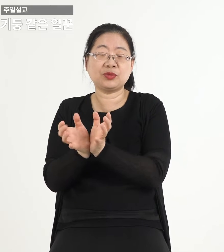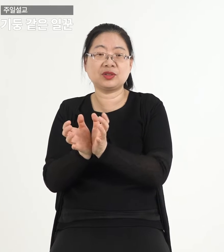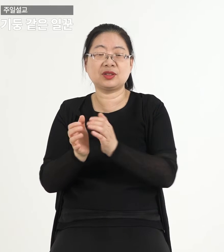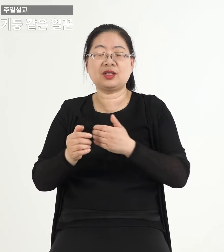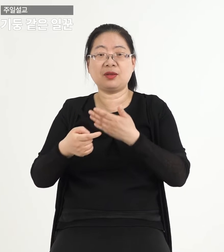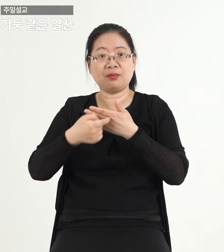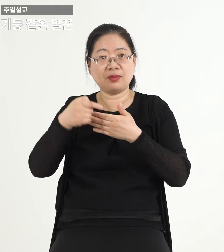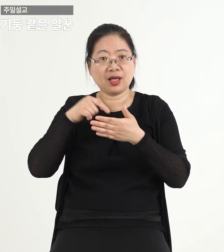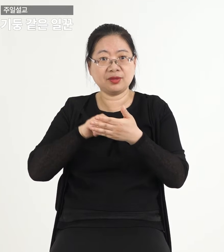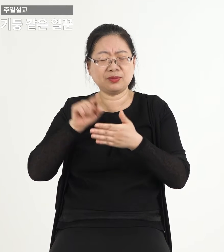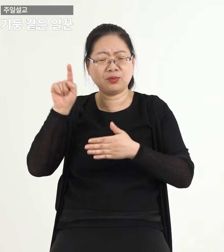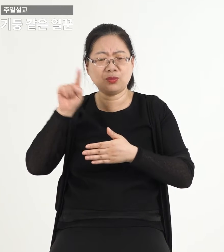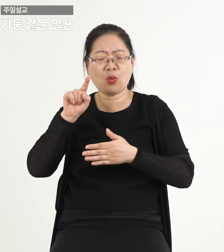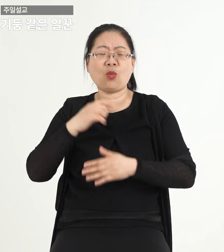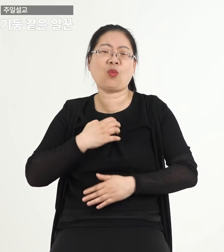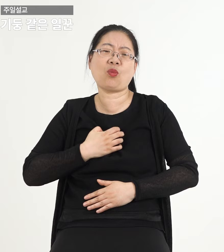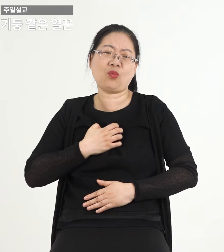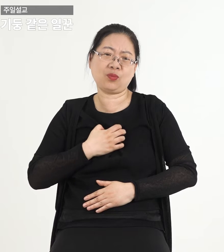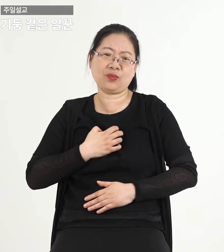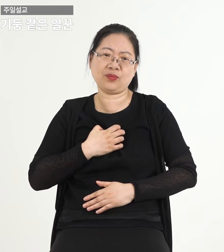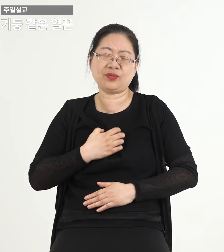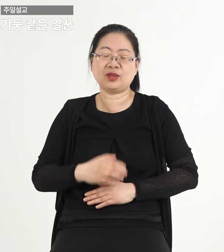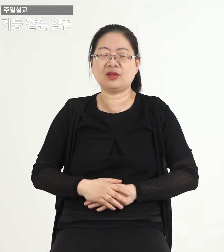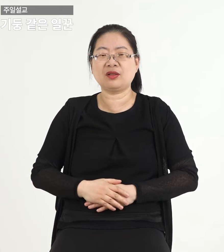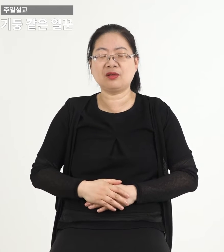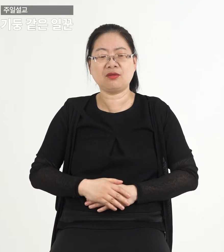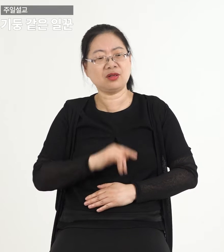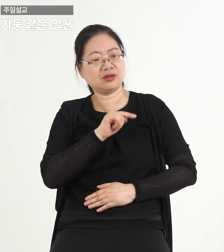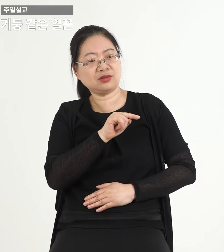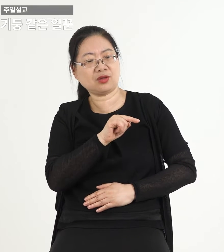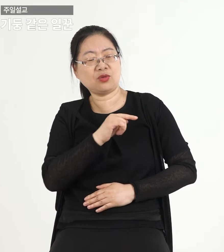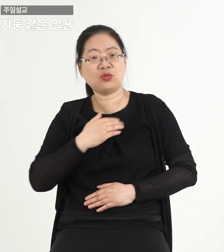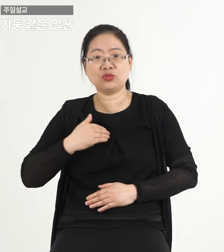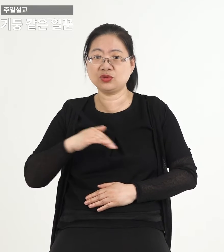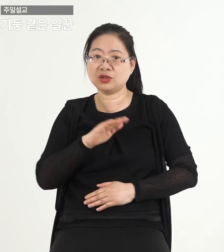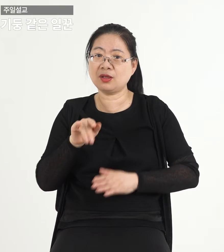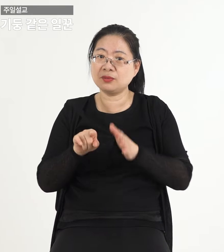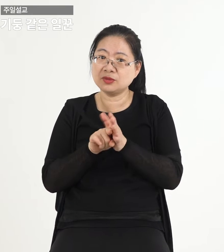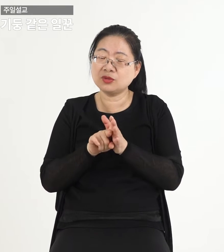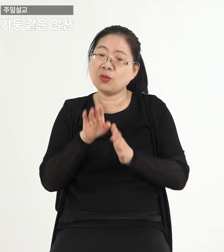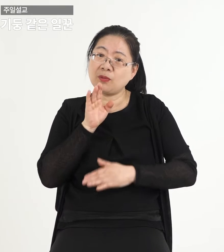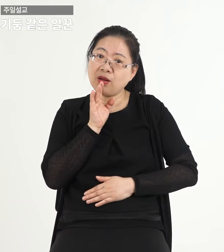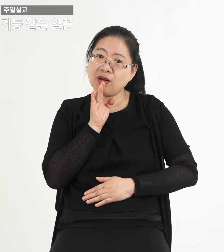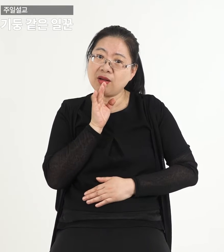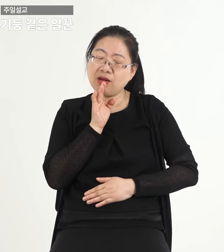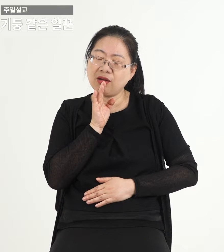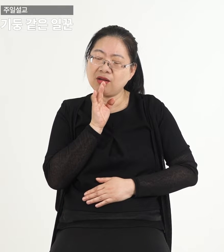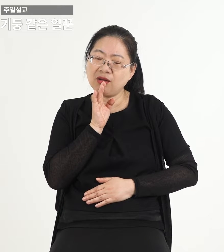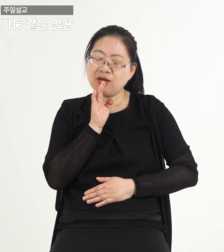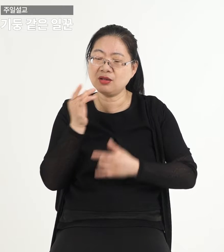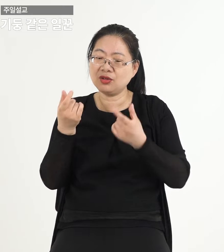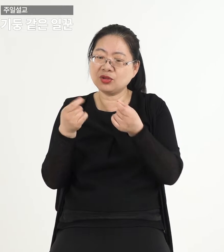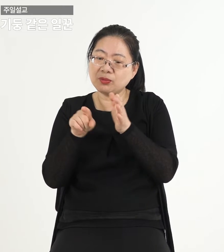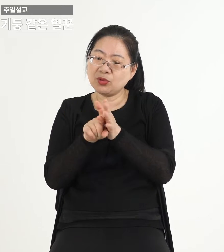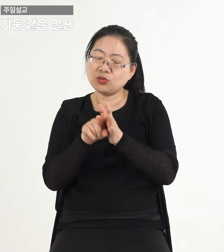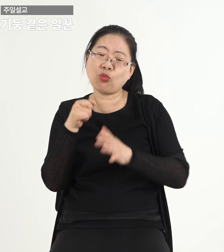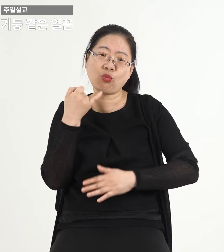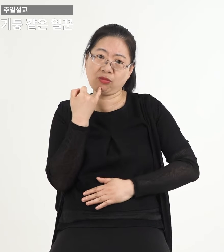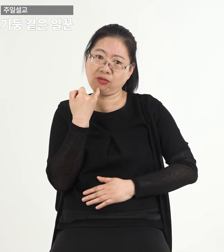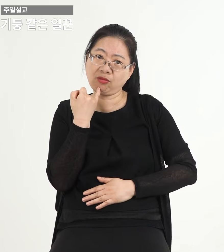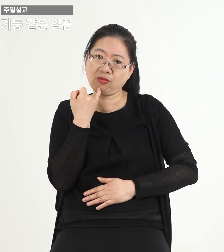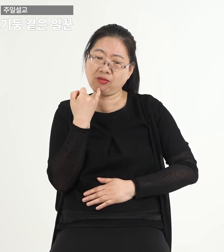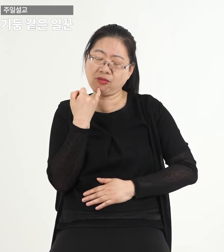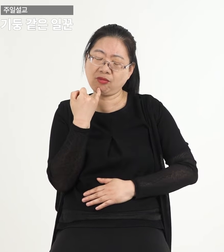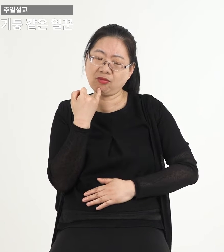마음이 불안할 수밖에 없죠. 야, 이거 우리가 믿는 게 옳은 건가? 이렇게 믿어도 되는